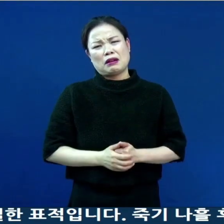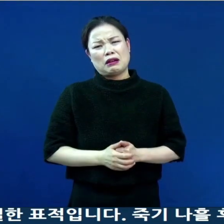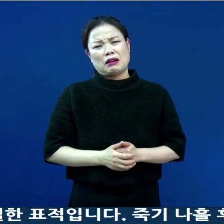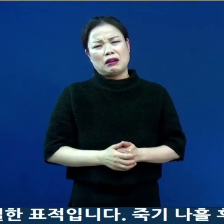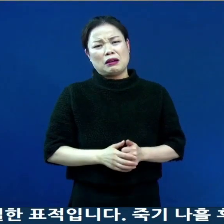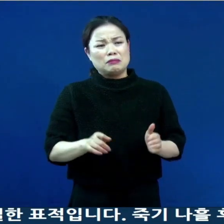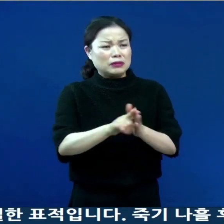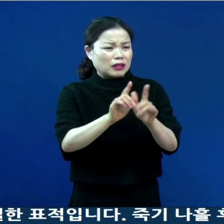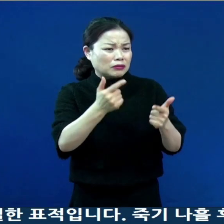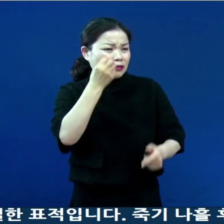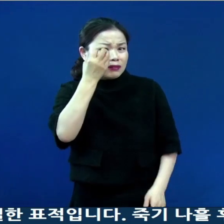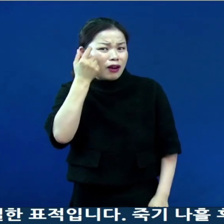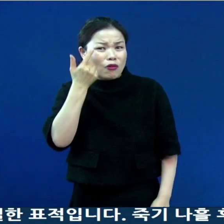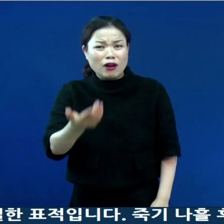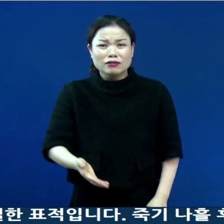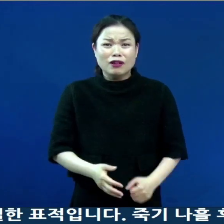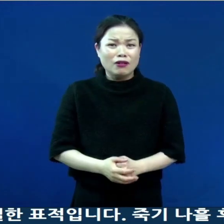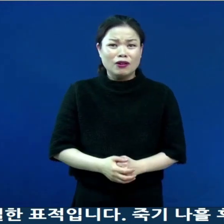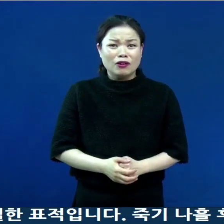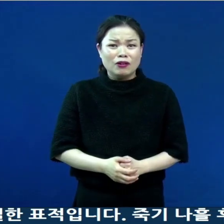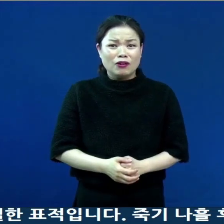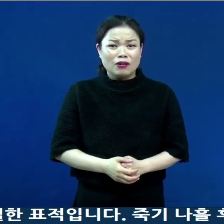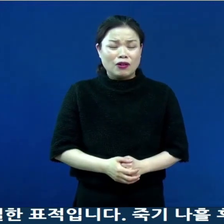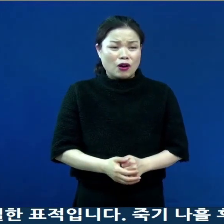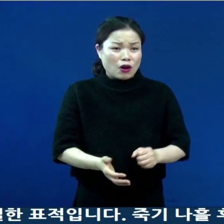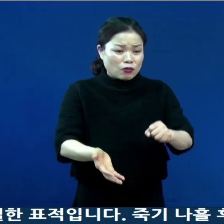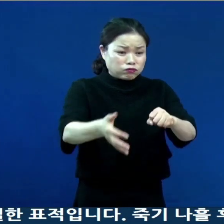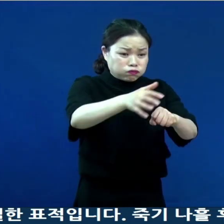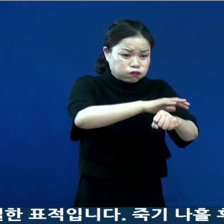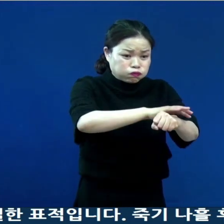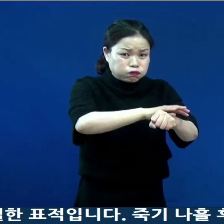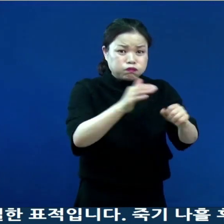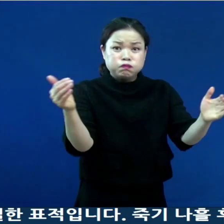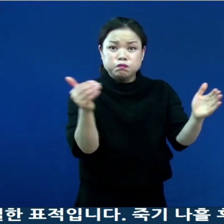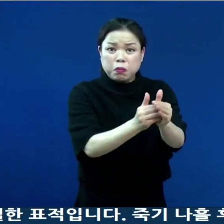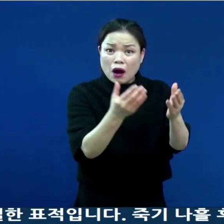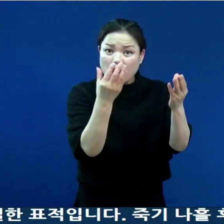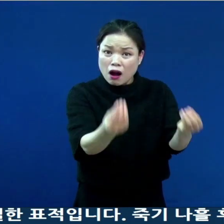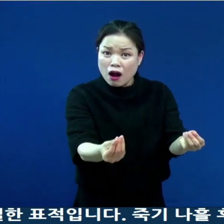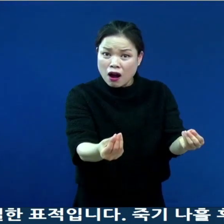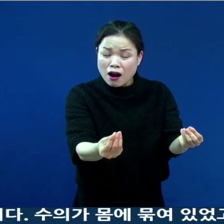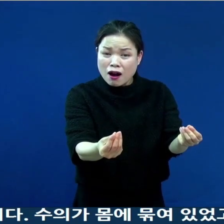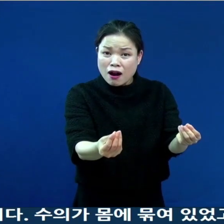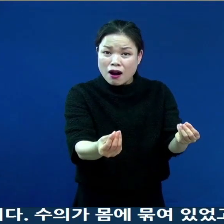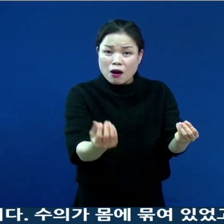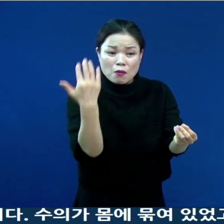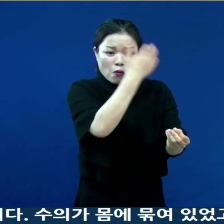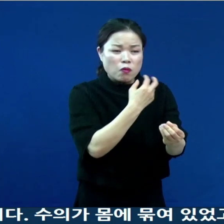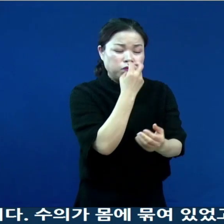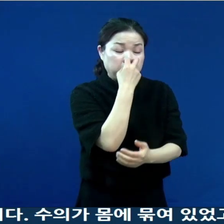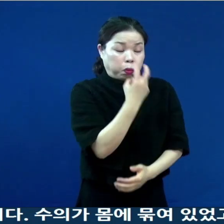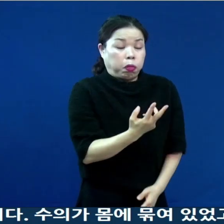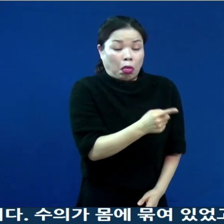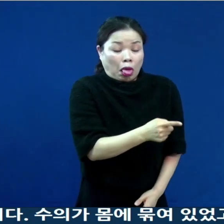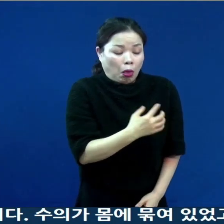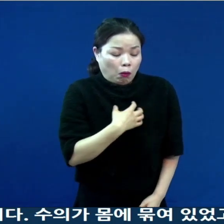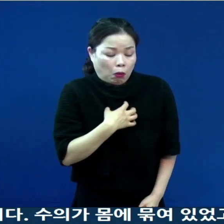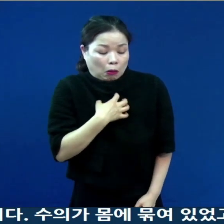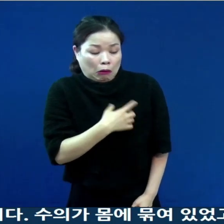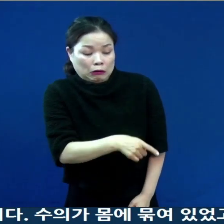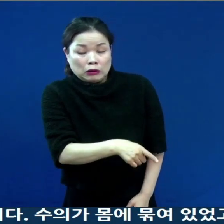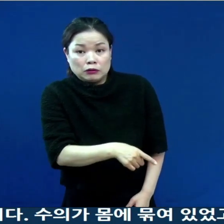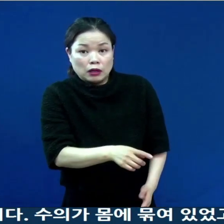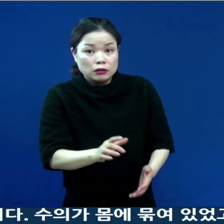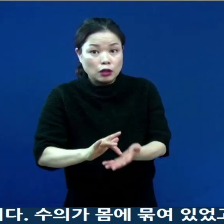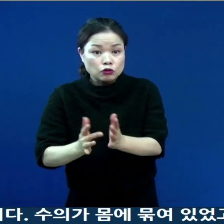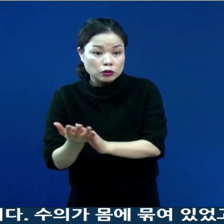사람도 비정상 아니에요? 죽어서 무덤에서 장사 다 지냈고 장사 다 지내서 몸이 썩는 냄새 났는데 예수님이